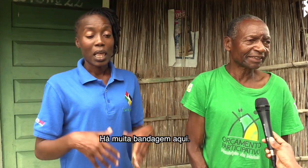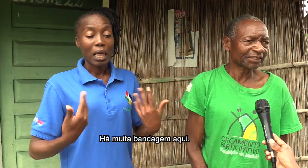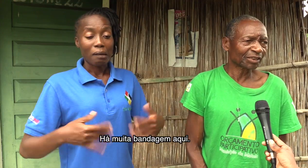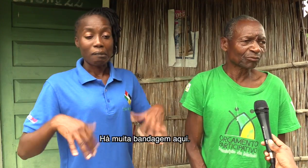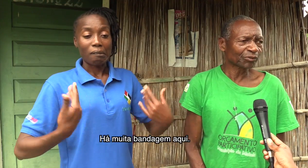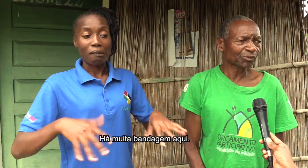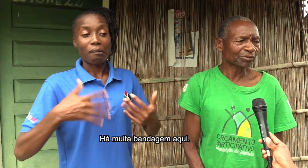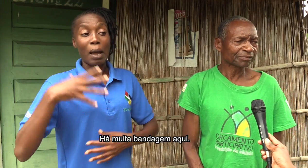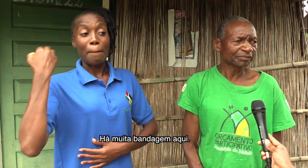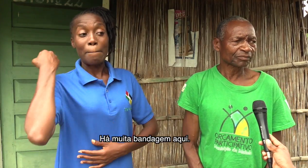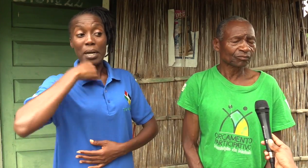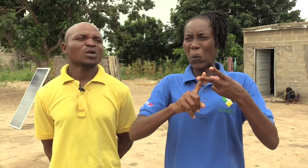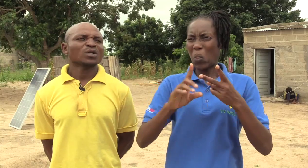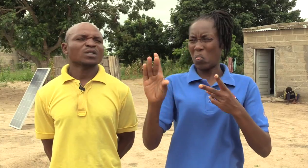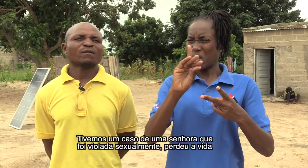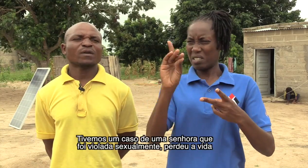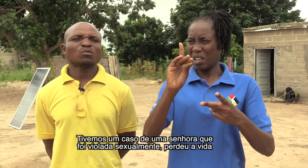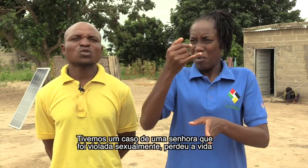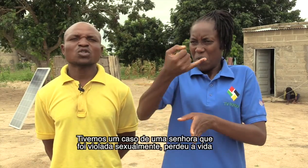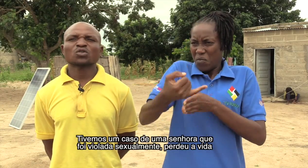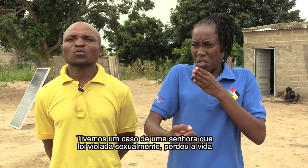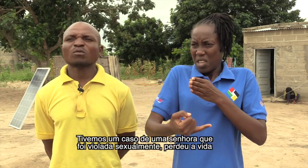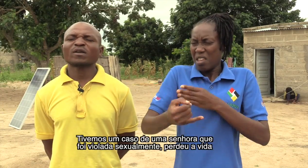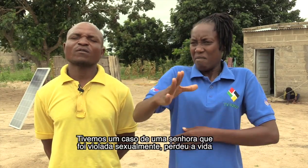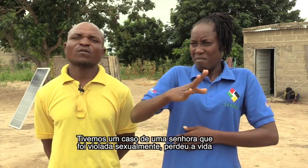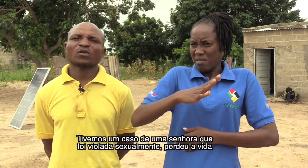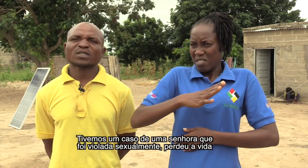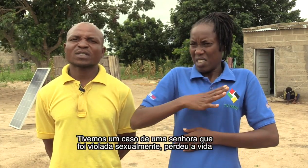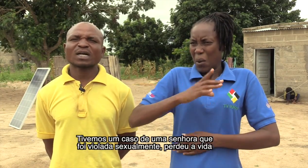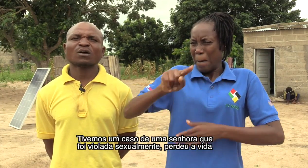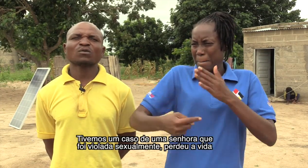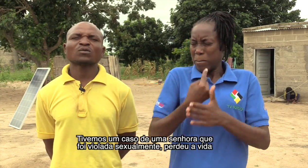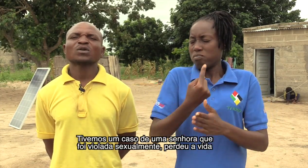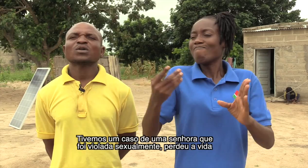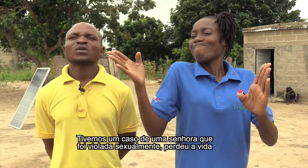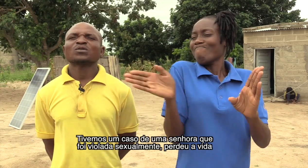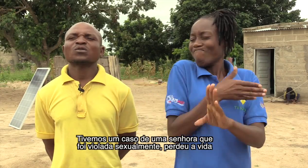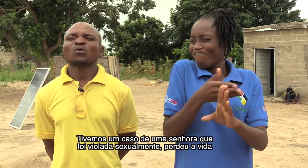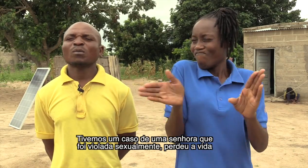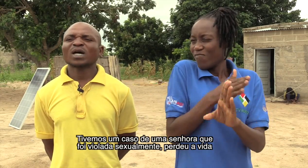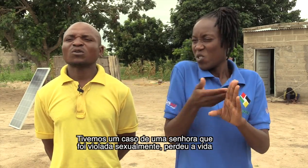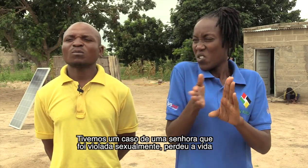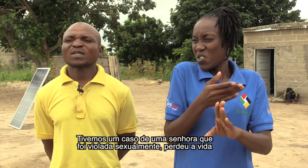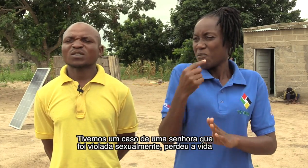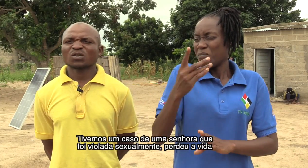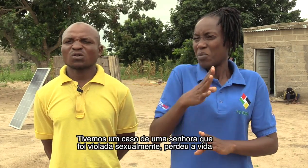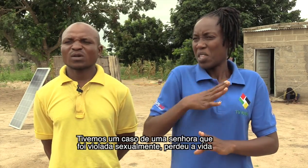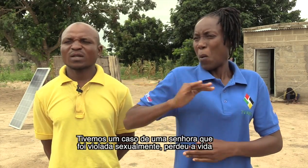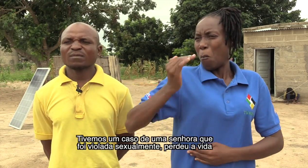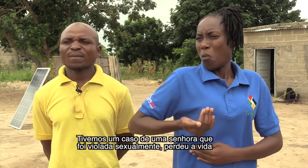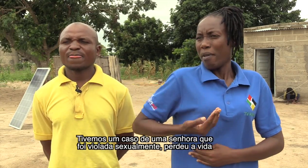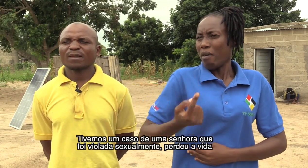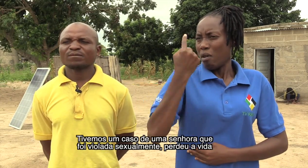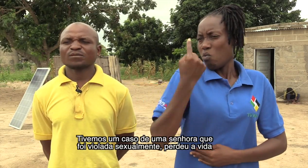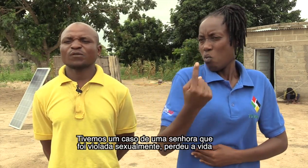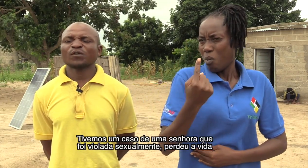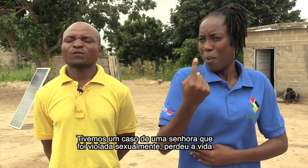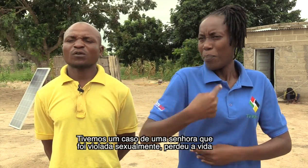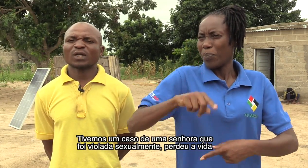Banizagem tem muito. Tivemos uma inviolação de uma senhora,